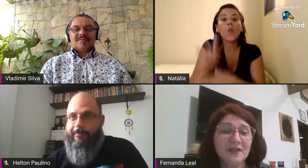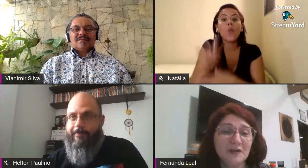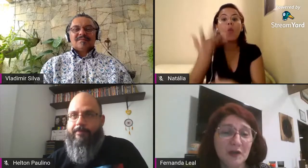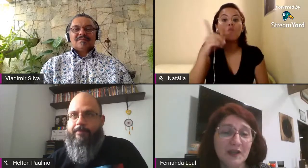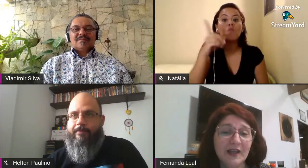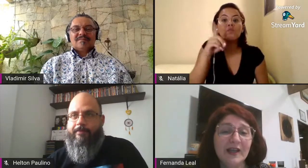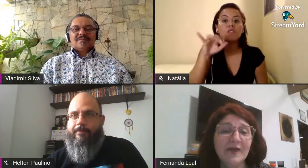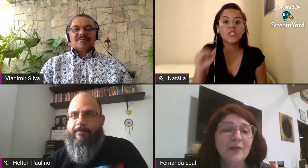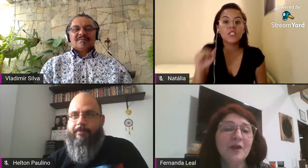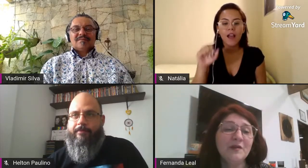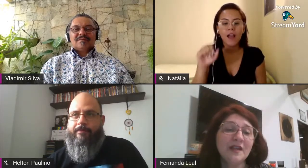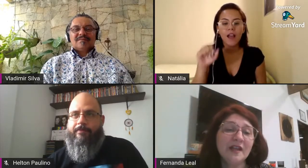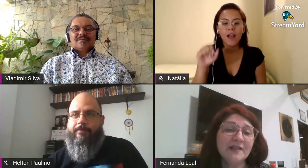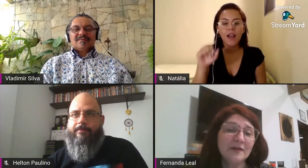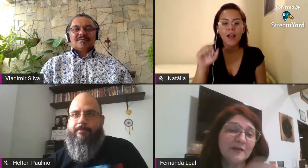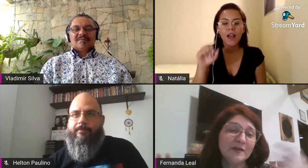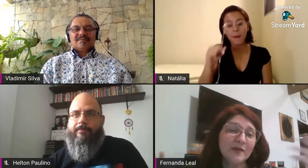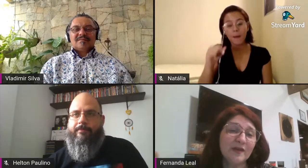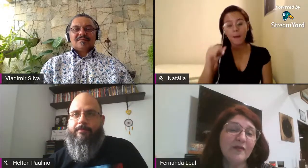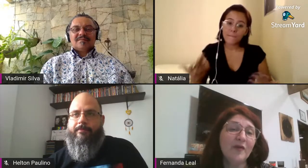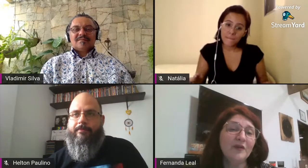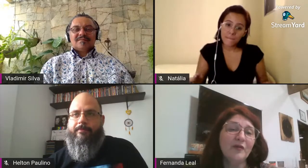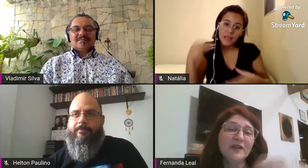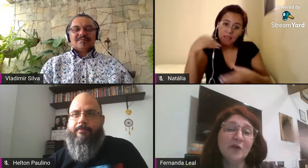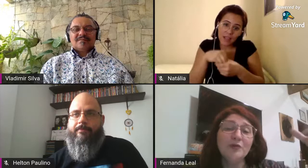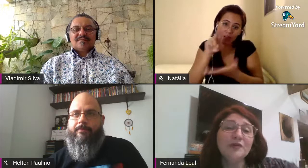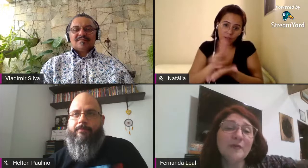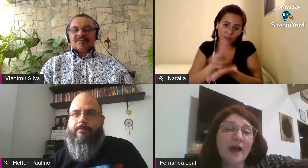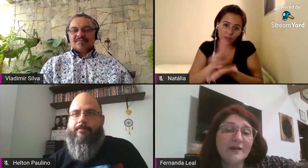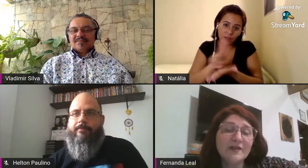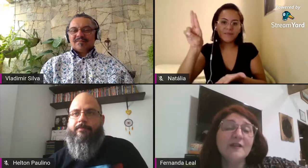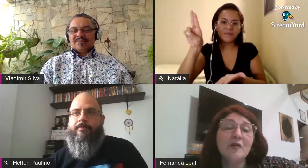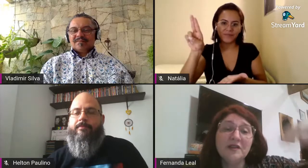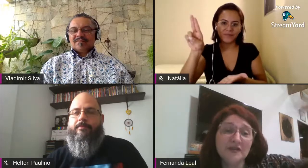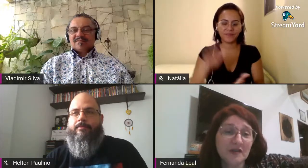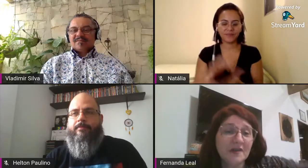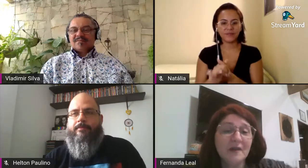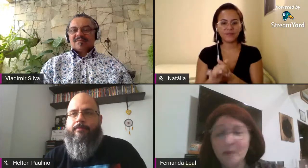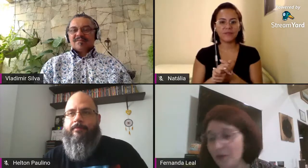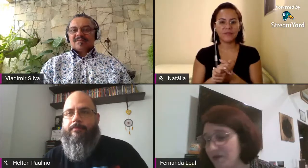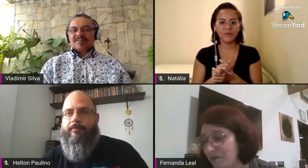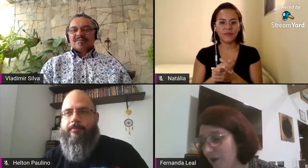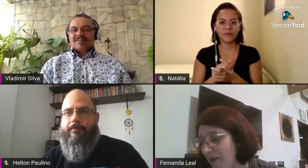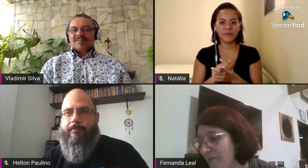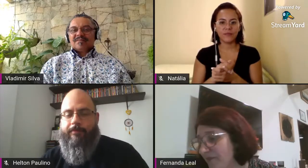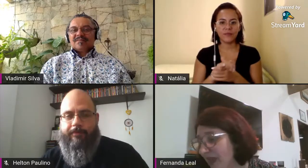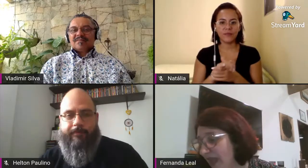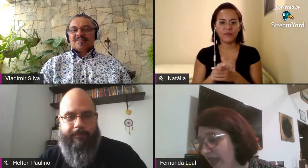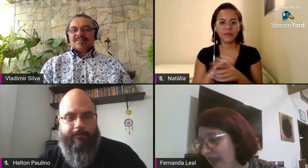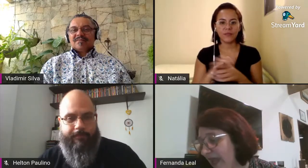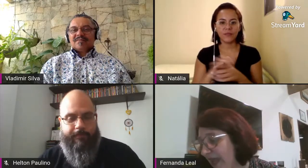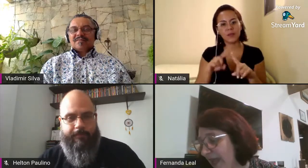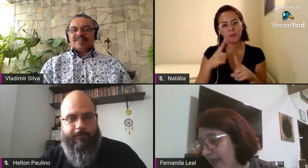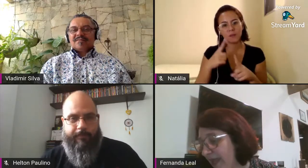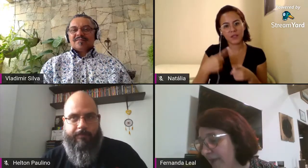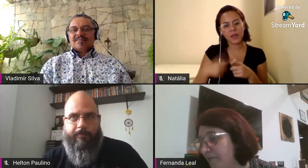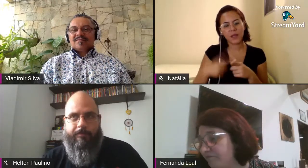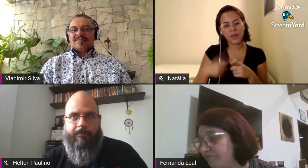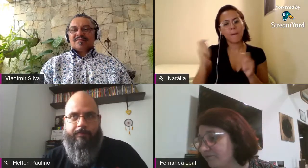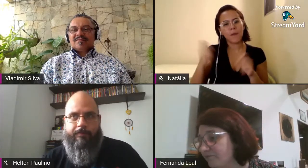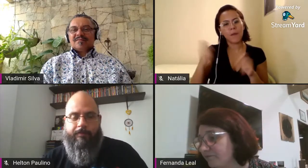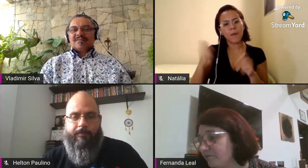da UFCG. Porque eu sei que essa é uma discussão que envolve talvez outros passos que talvez a gente dê depois, não é?